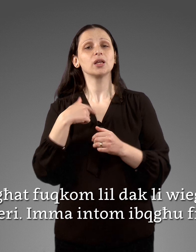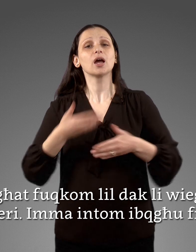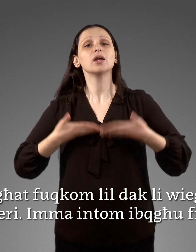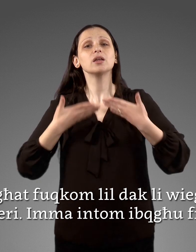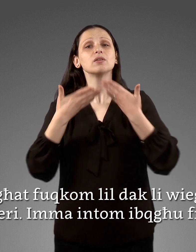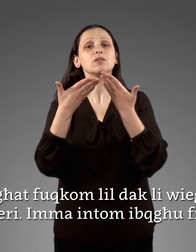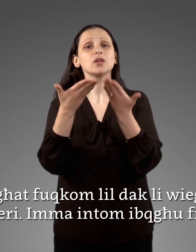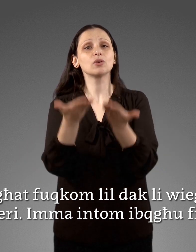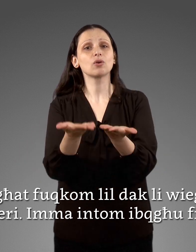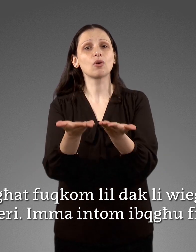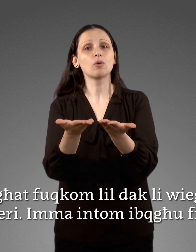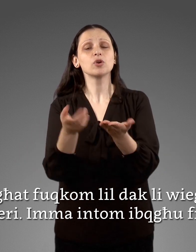lil dak li wiegħed missieri.